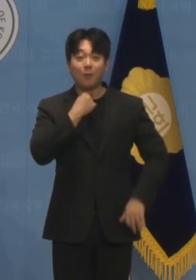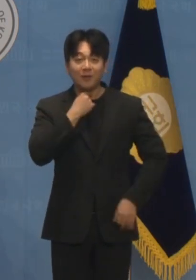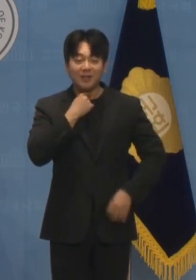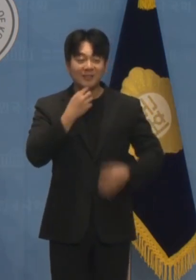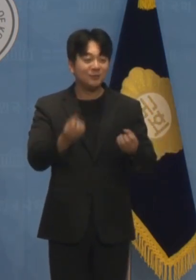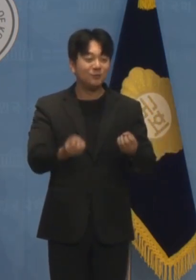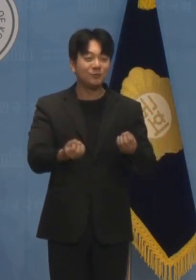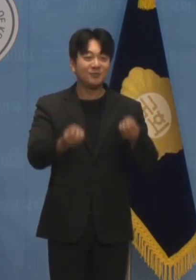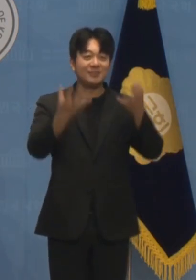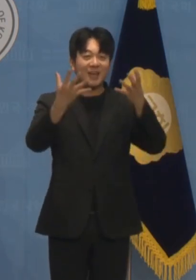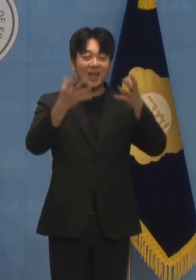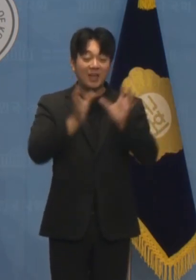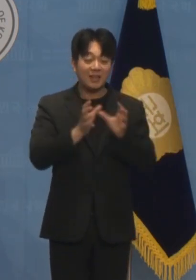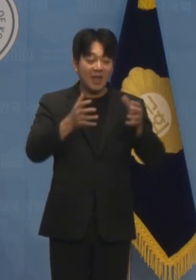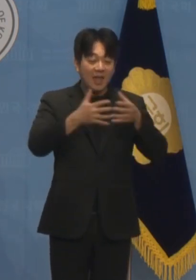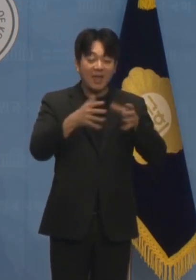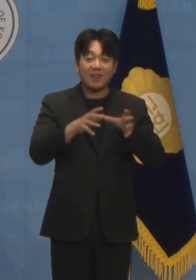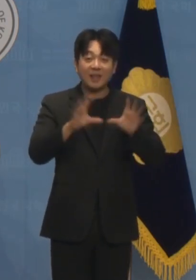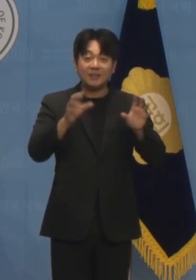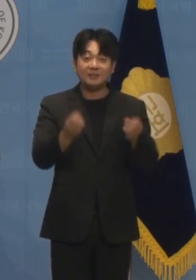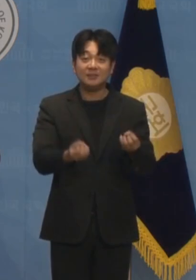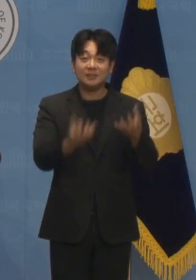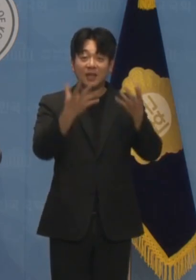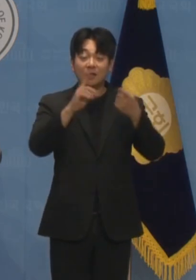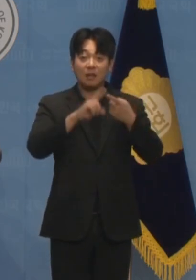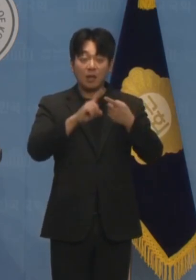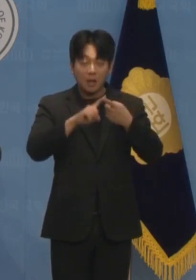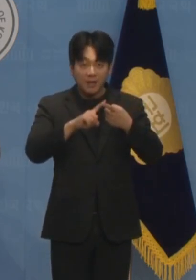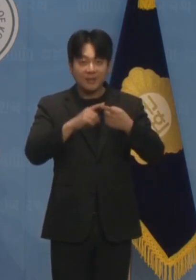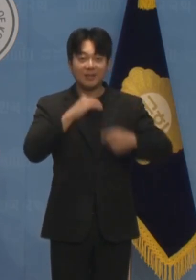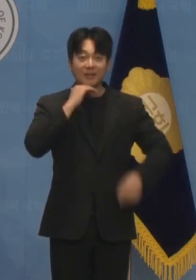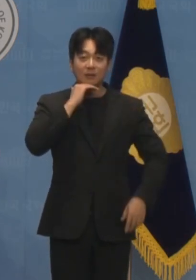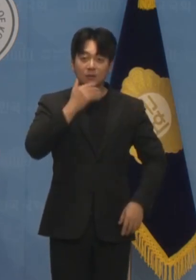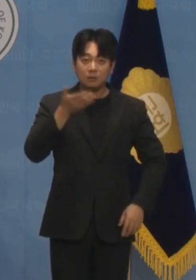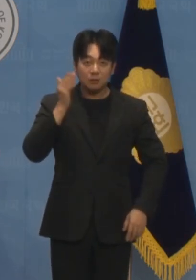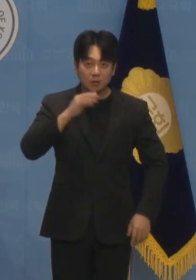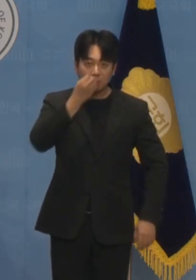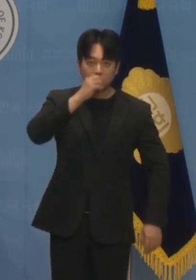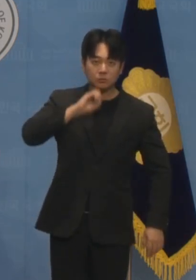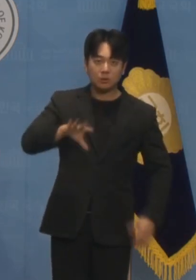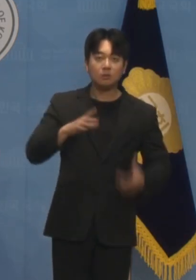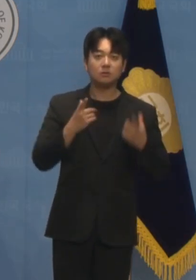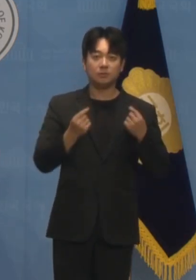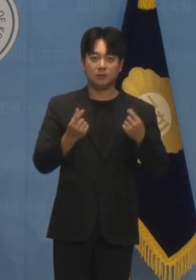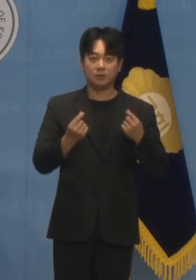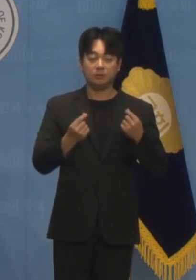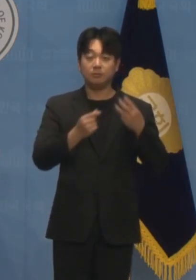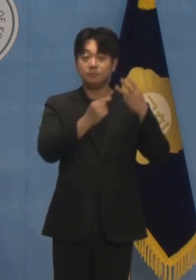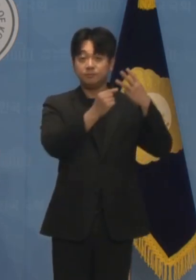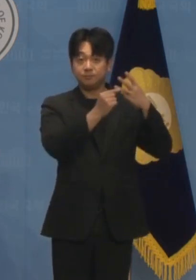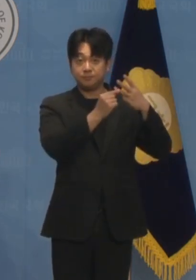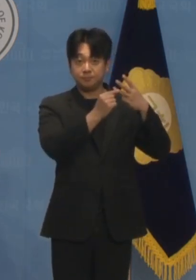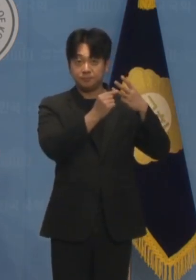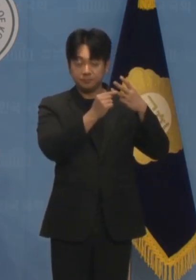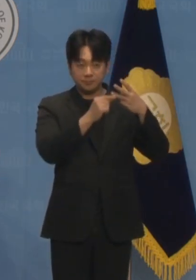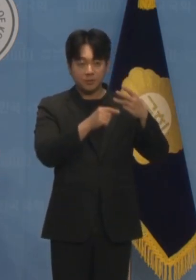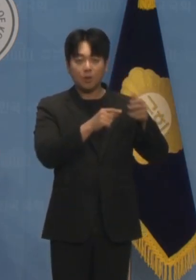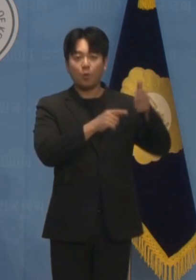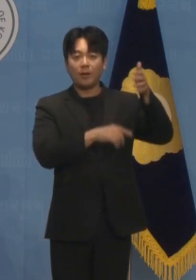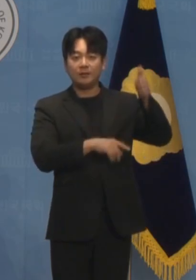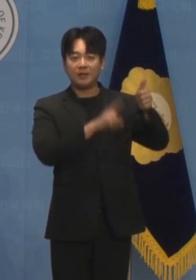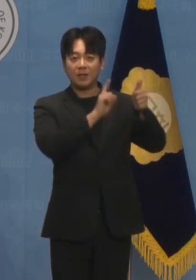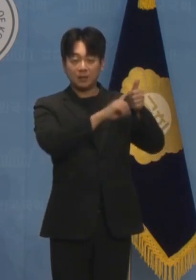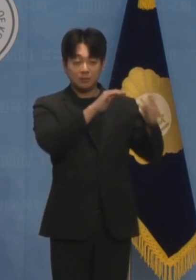자리를 거듭찬 것으로밖에 볼 수 없습니다. 세 번째, 이기영 회장 취임 이후